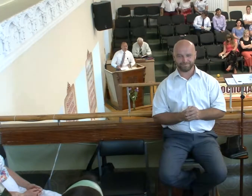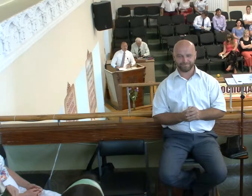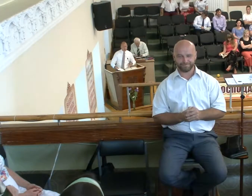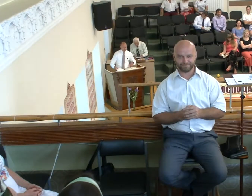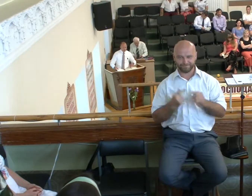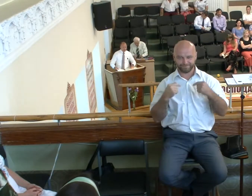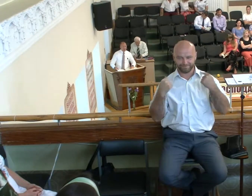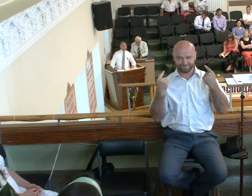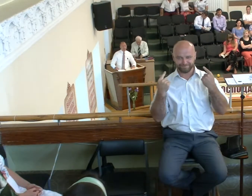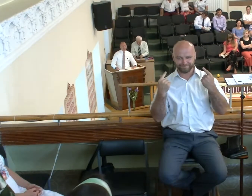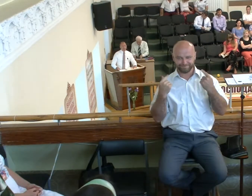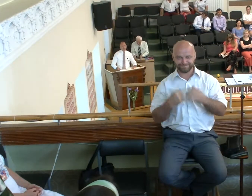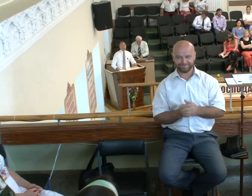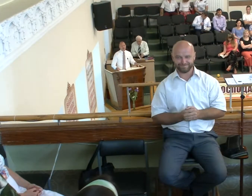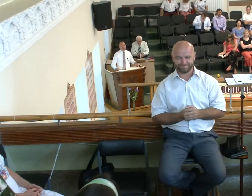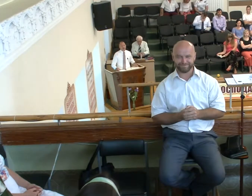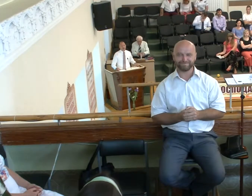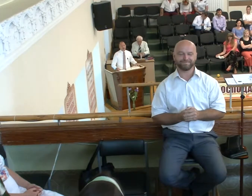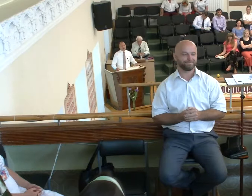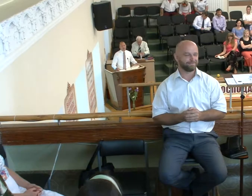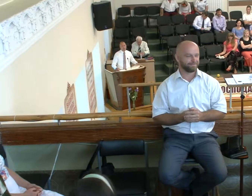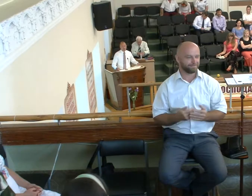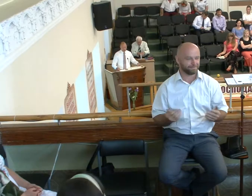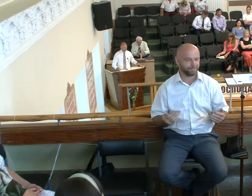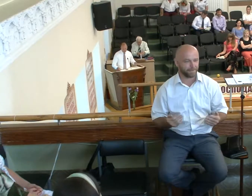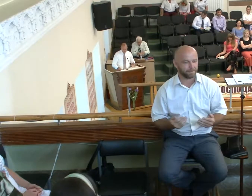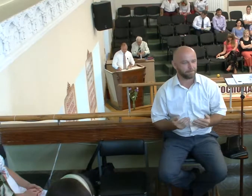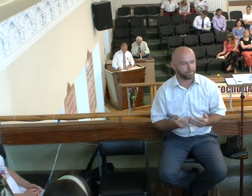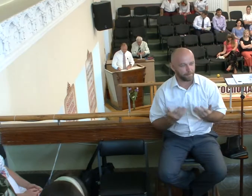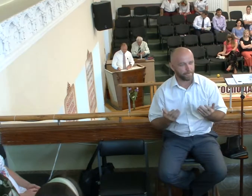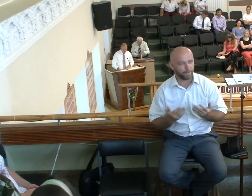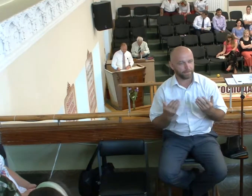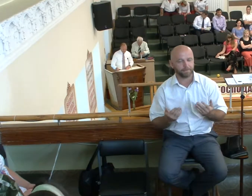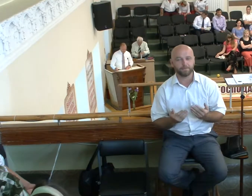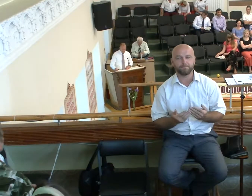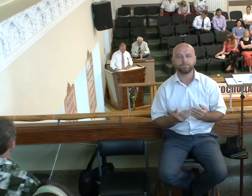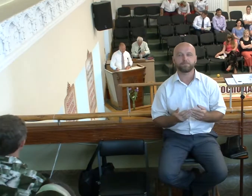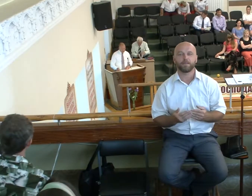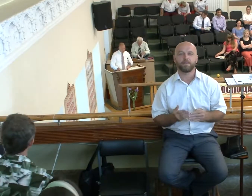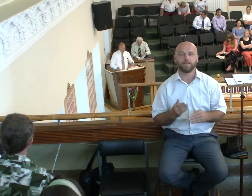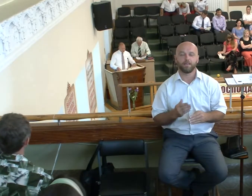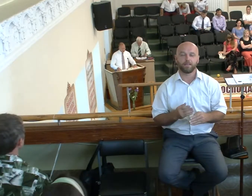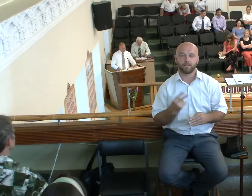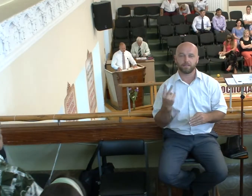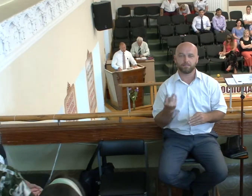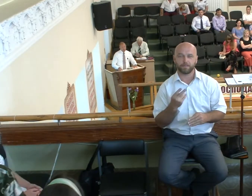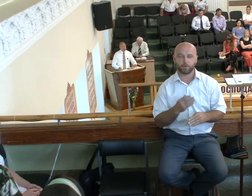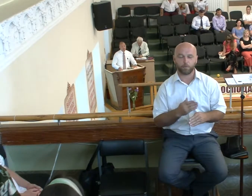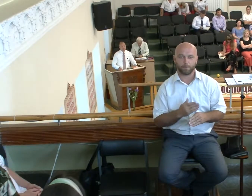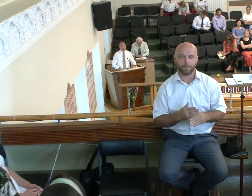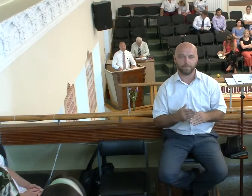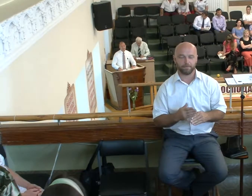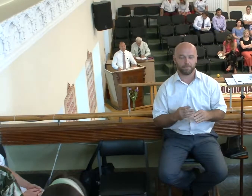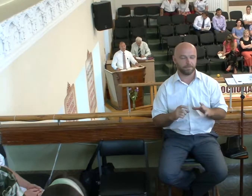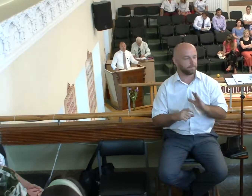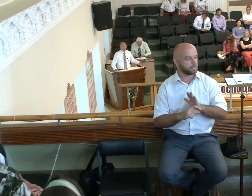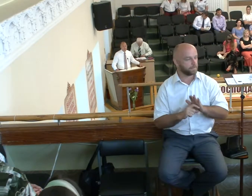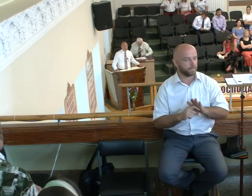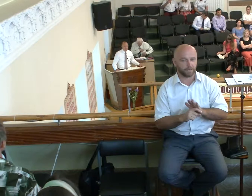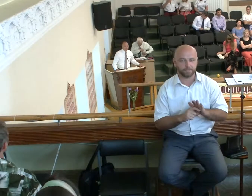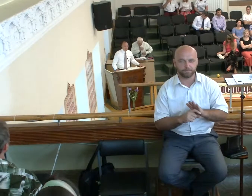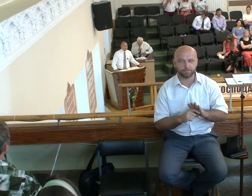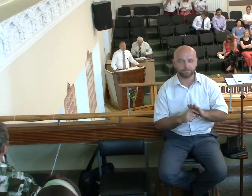Мы с вами обратим внимание и порассуждаем над второй половиной, этого стиха.